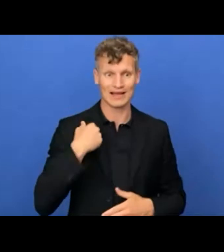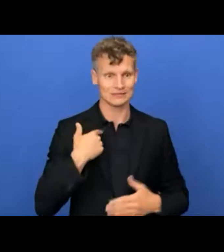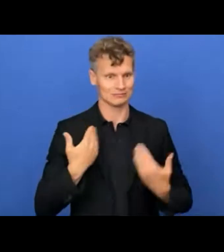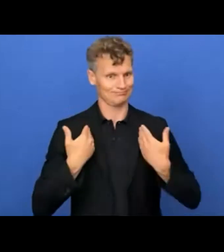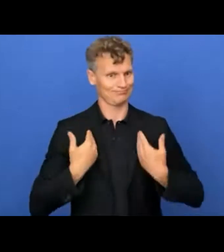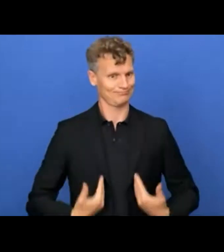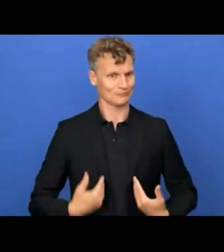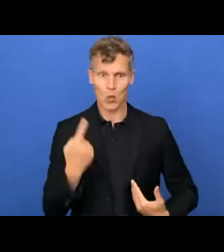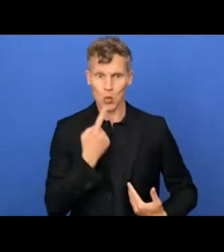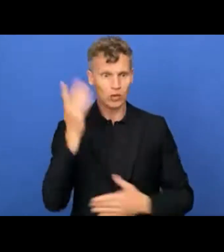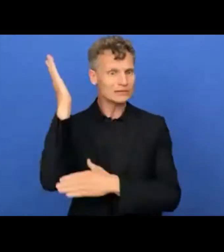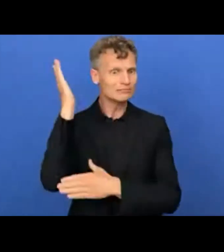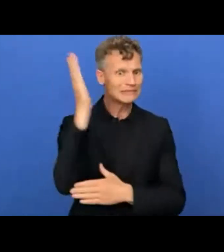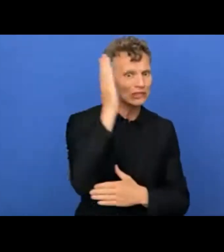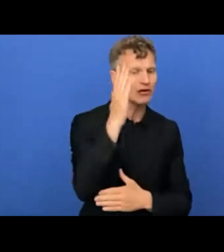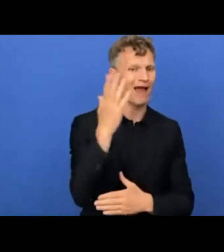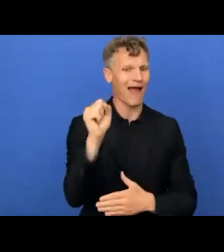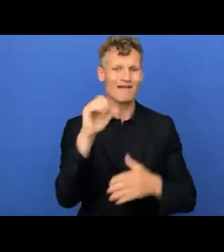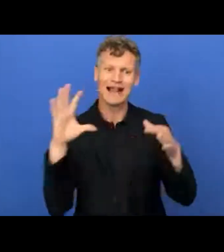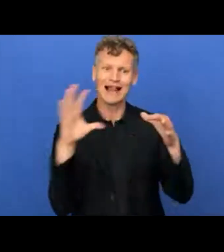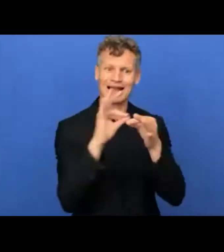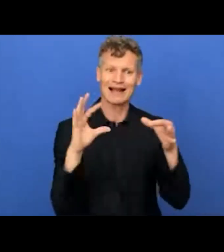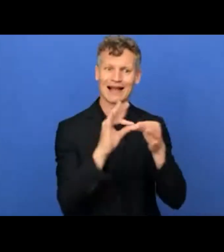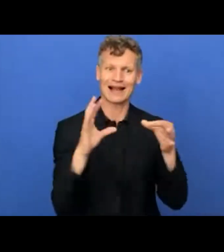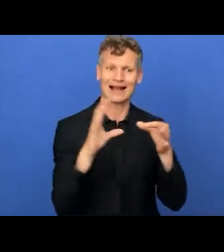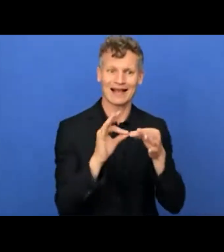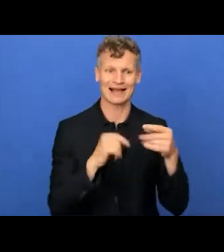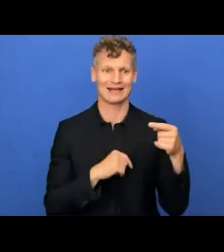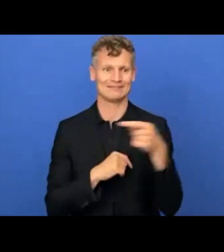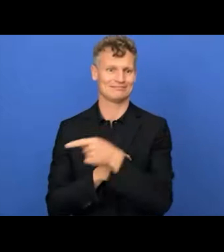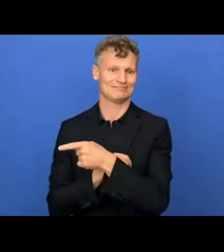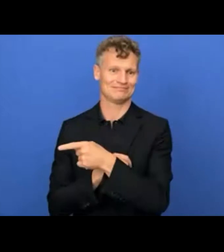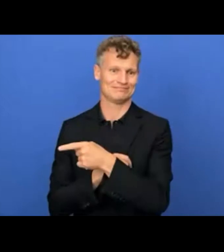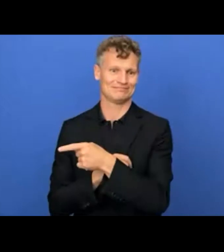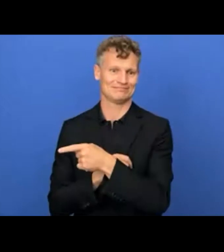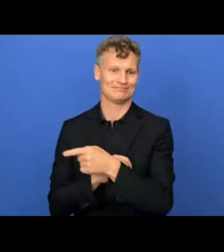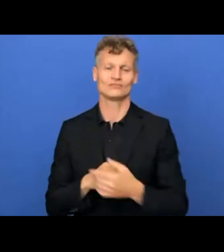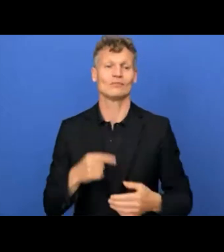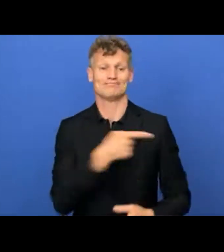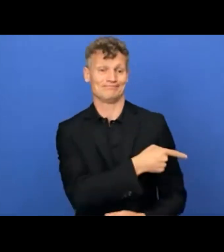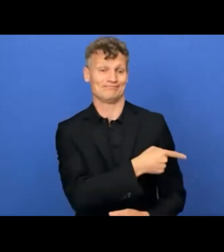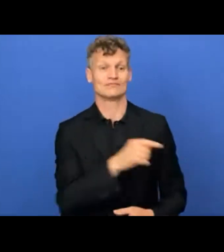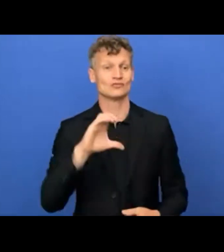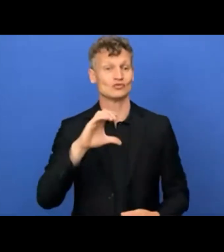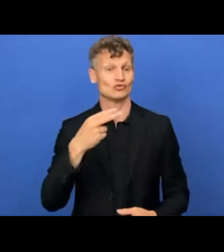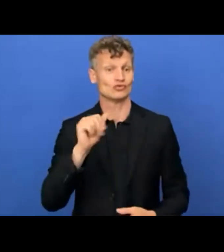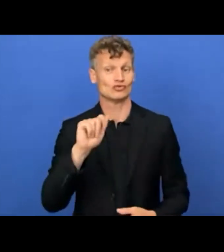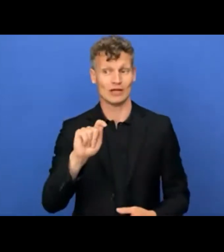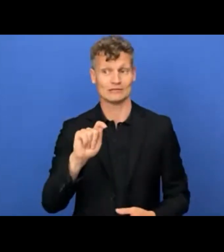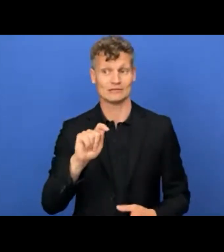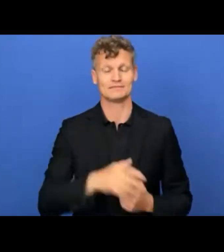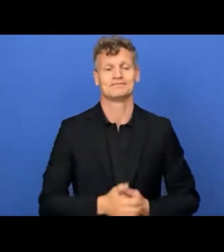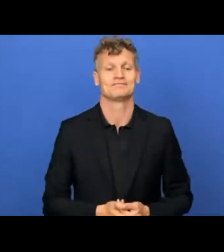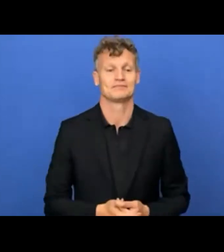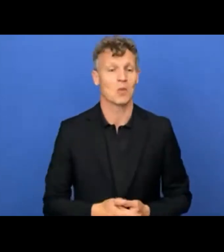mis à disposition pour les biographies des intervenants tout au long de la réunion dans le chat ainsi que certaines des présentations qui seront faites.